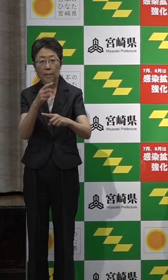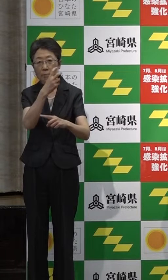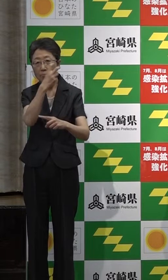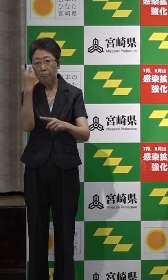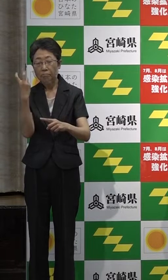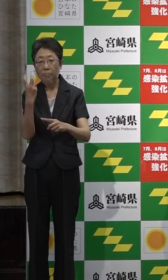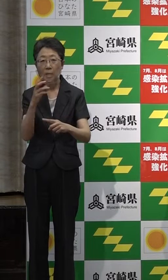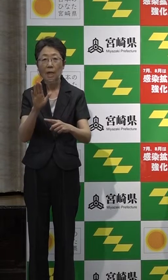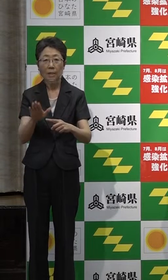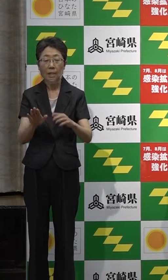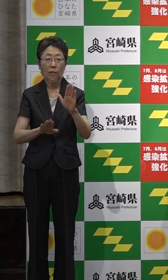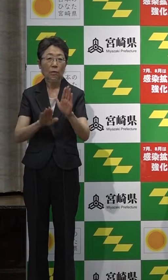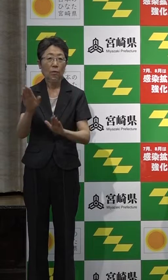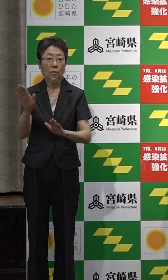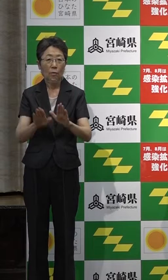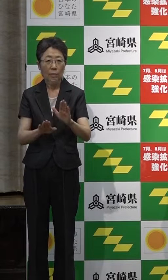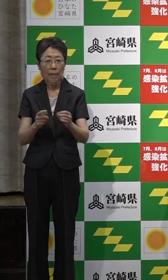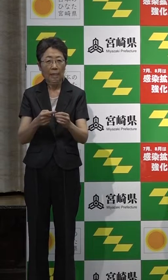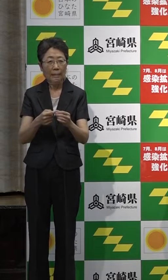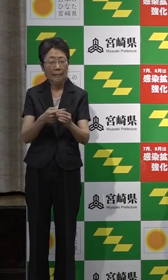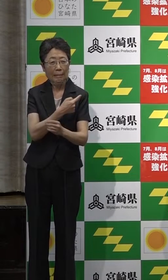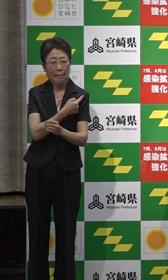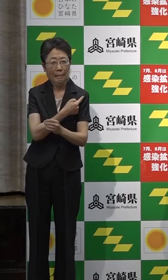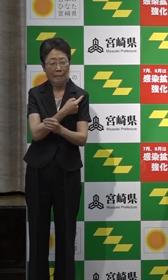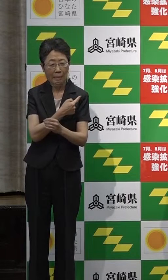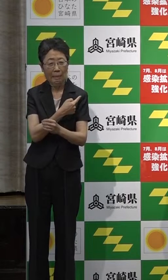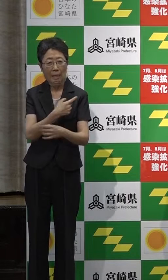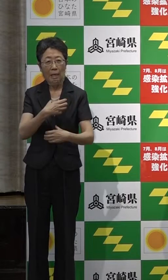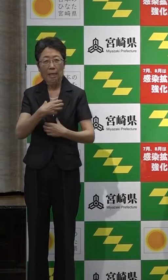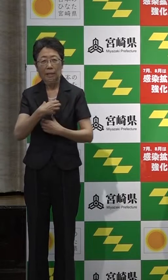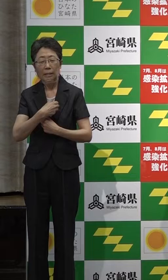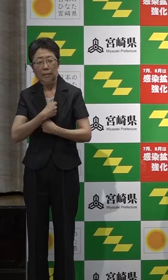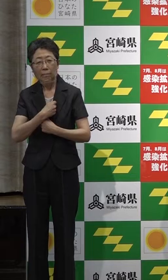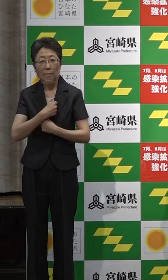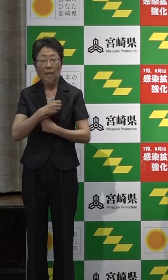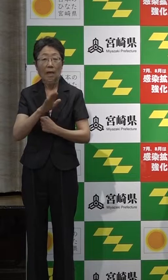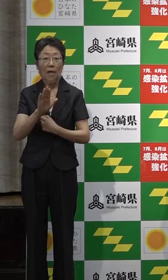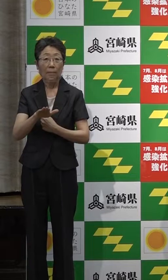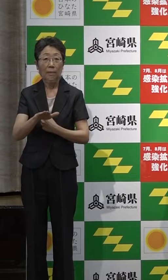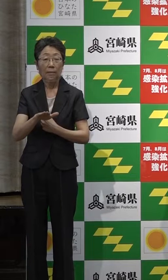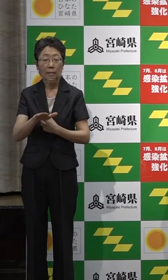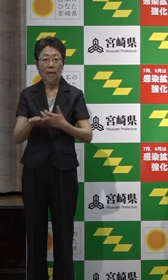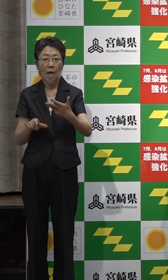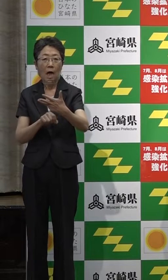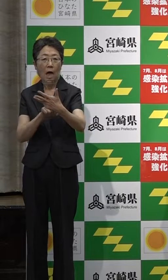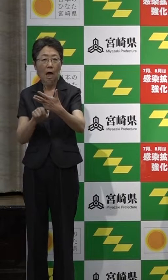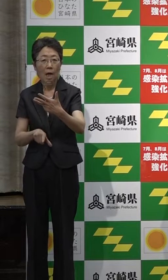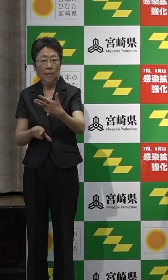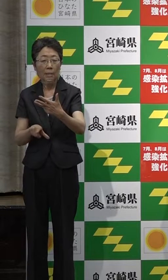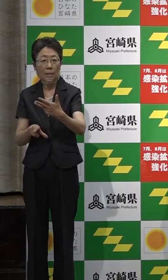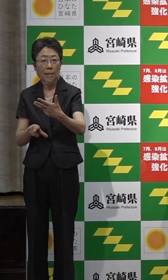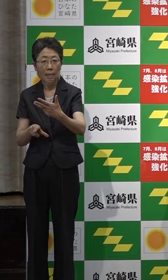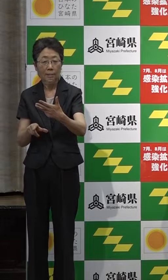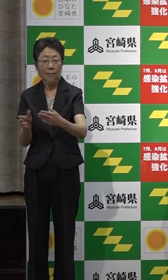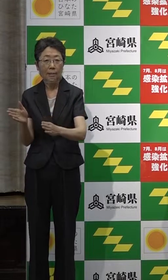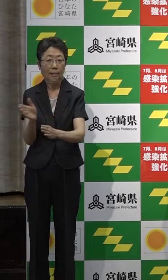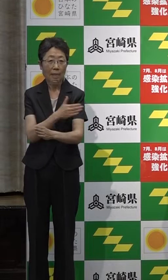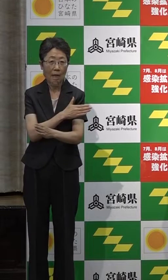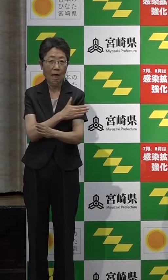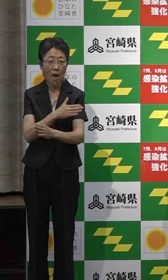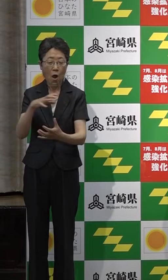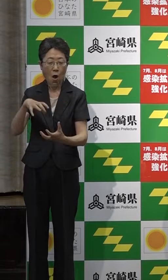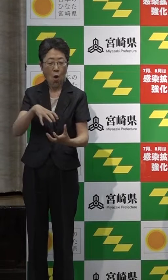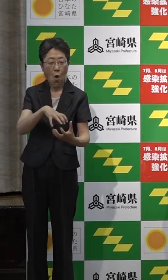を抱えているということになります。今8月に入りまして、これからお盆までの時期です